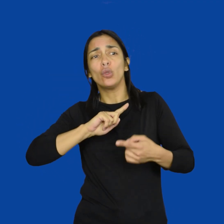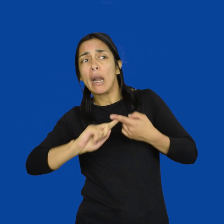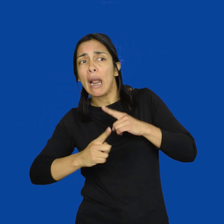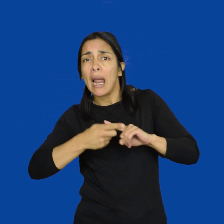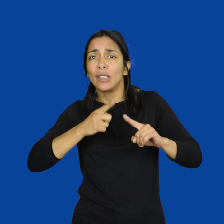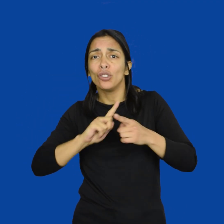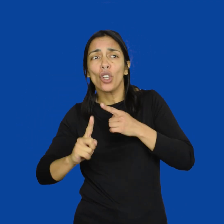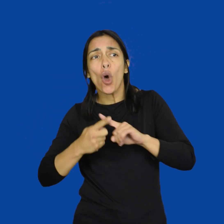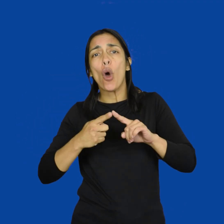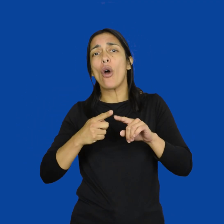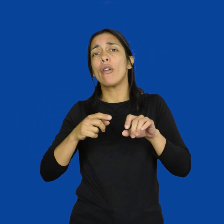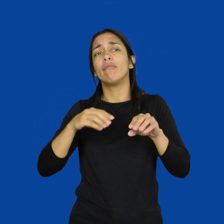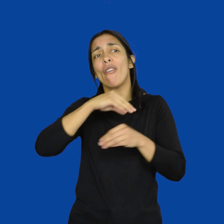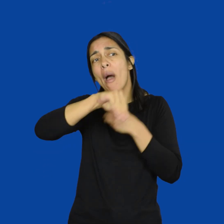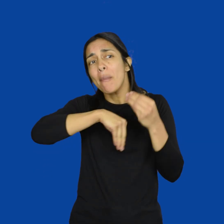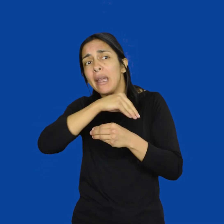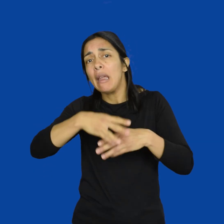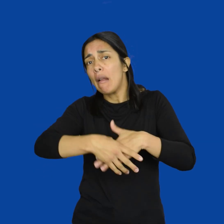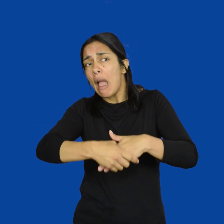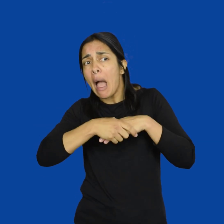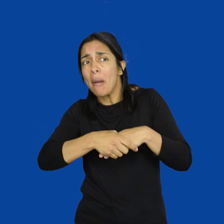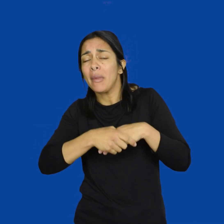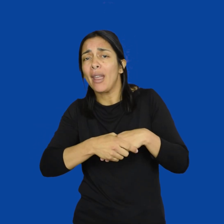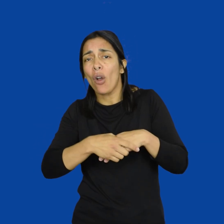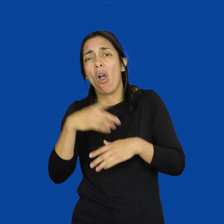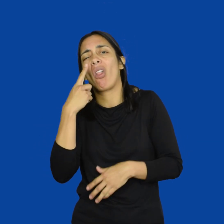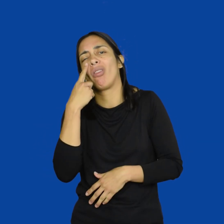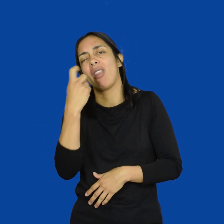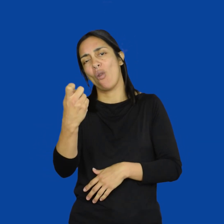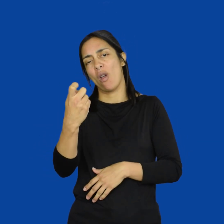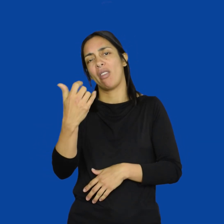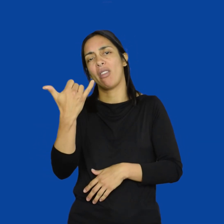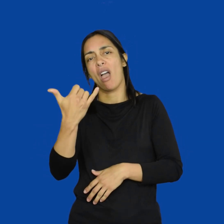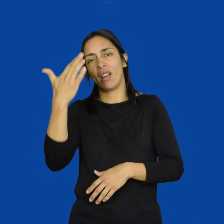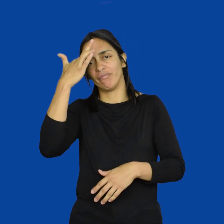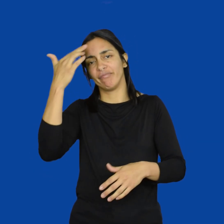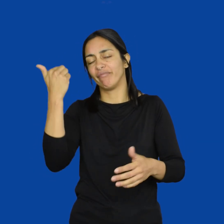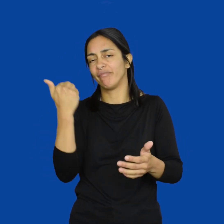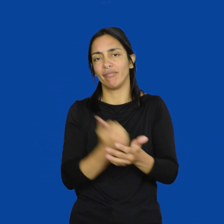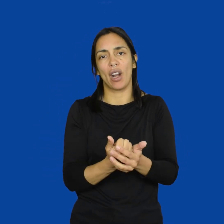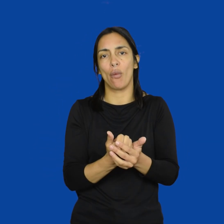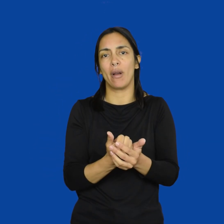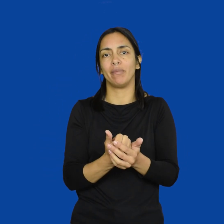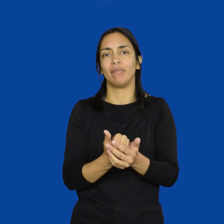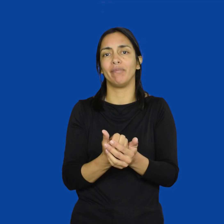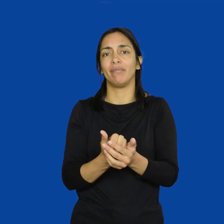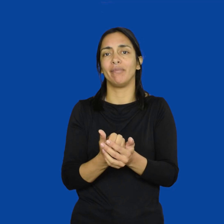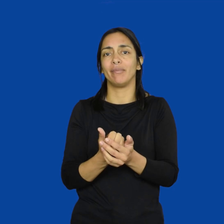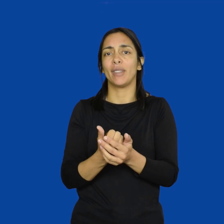relacionamos con nuestros pares e incluso la familia. Sé que fuimos marcados a consecuencia de todo lo psicológico